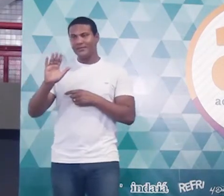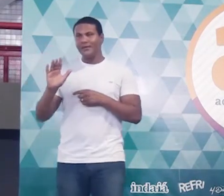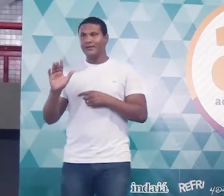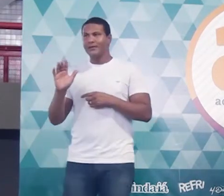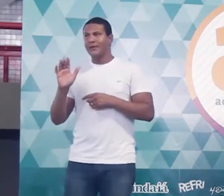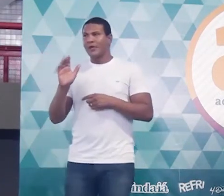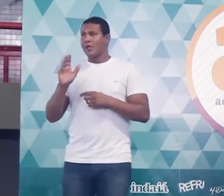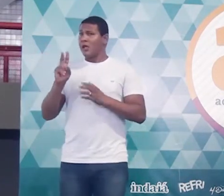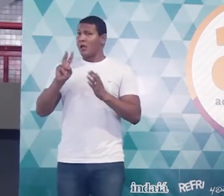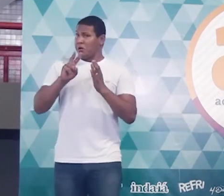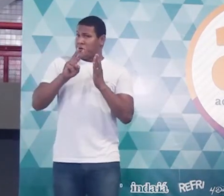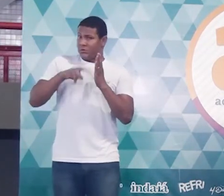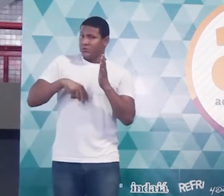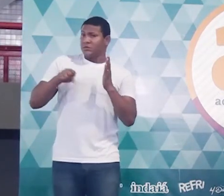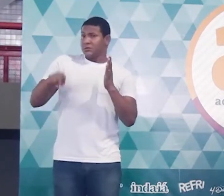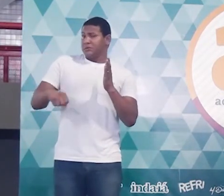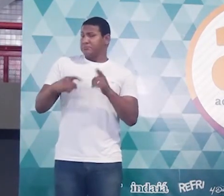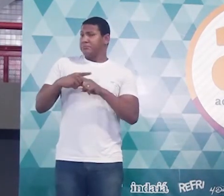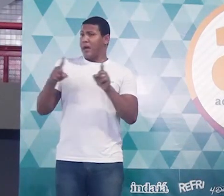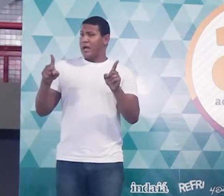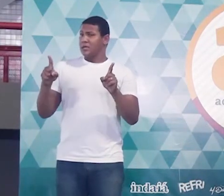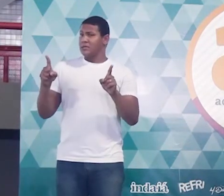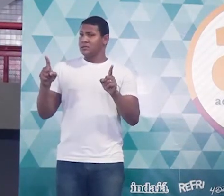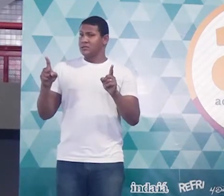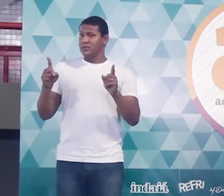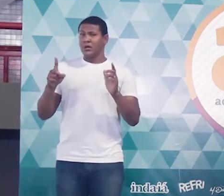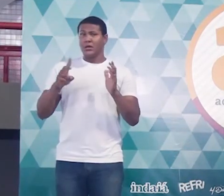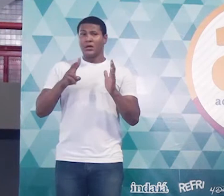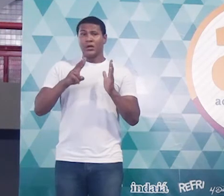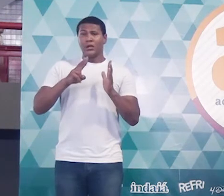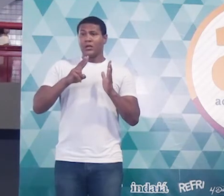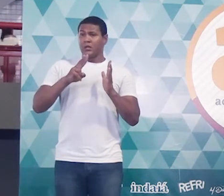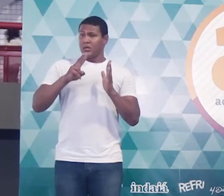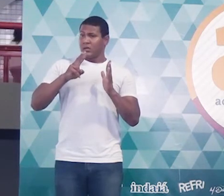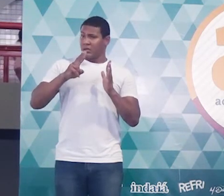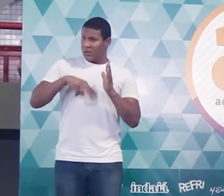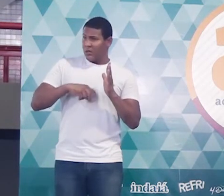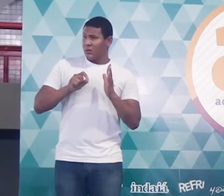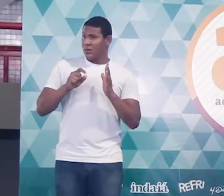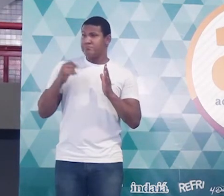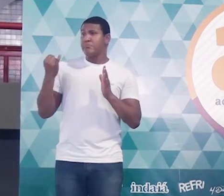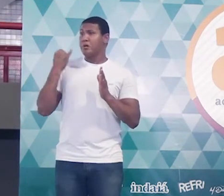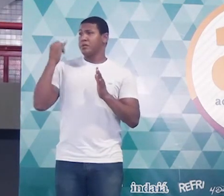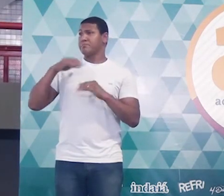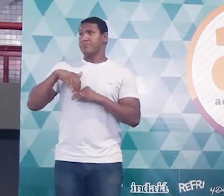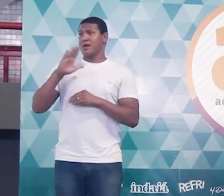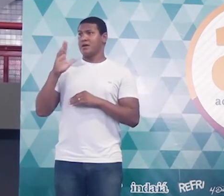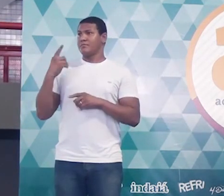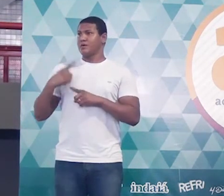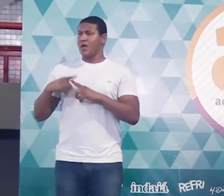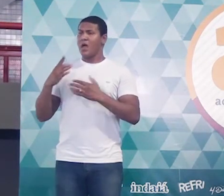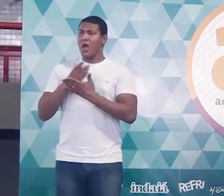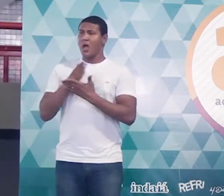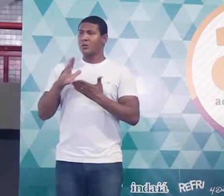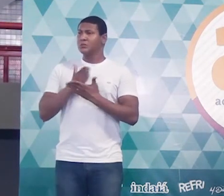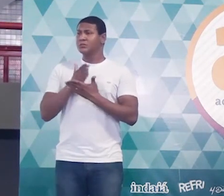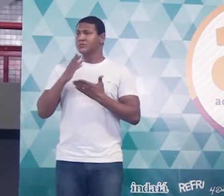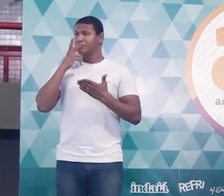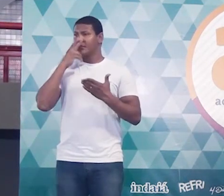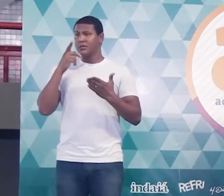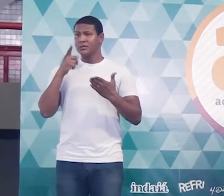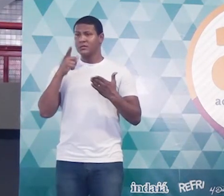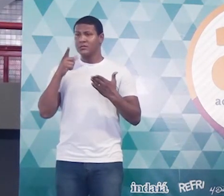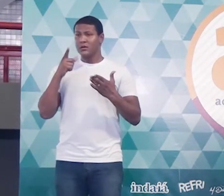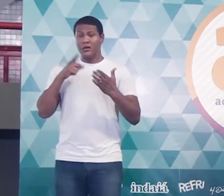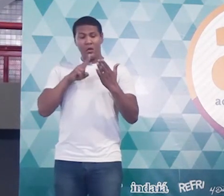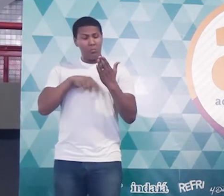Eu vou ler, mas eu tento ler o mais importante. Porque tem algumas coisas que eu não li antes,